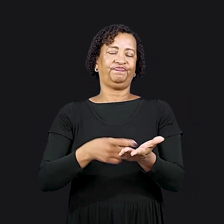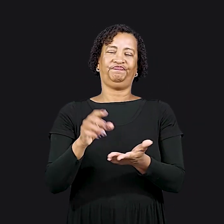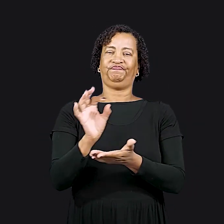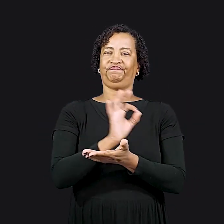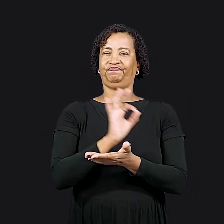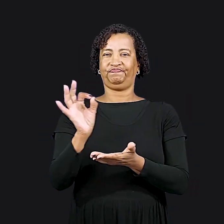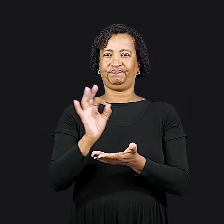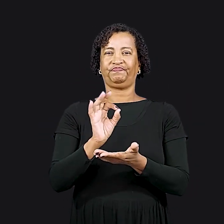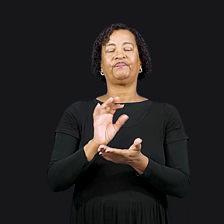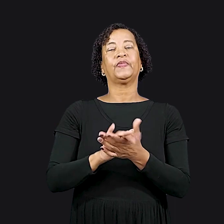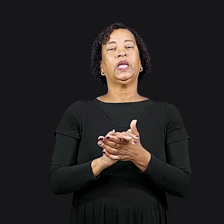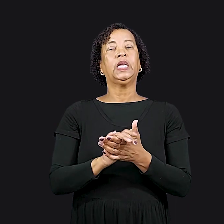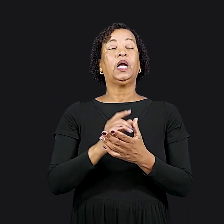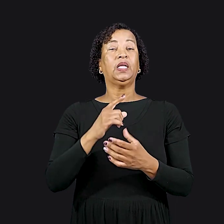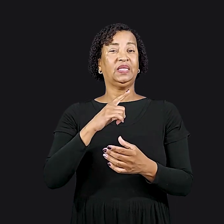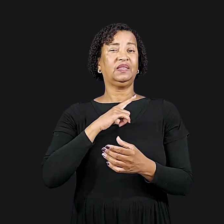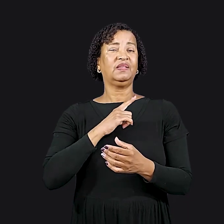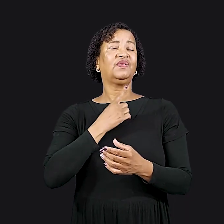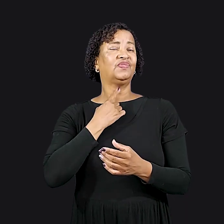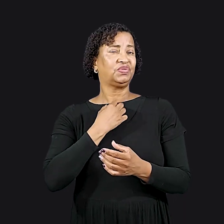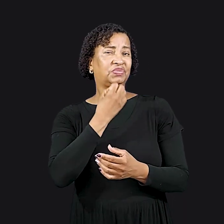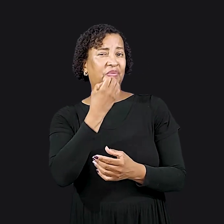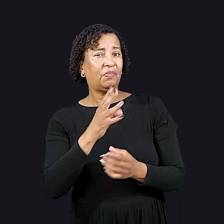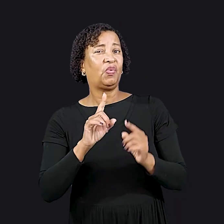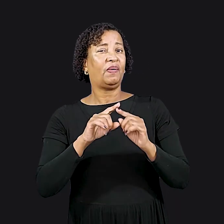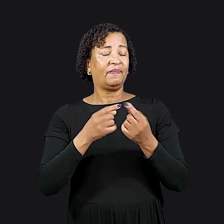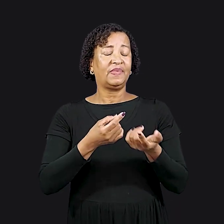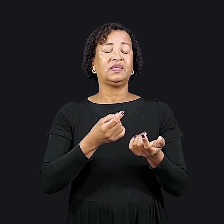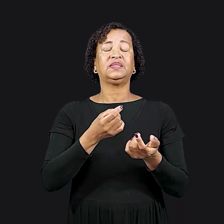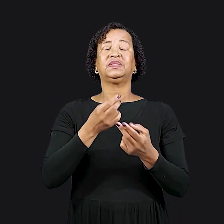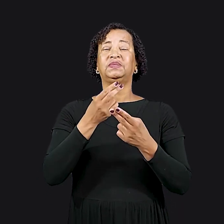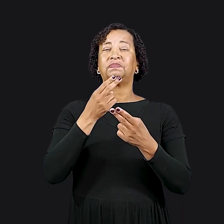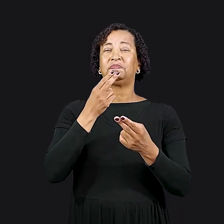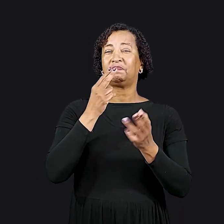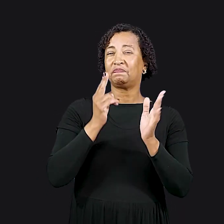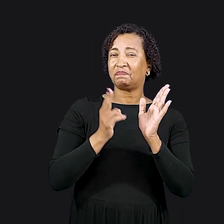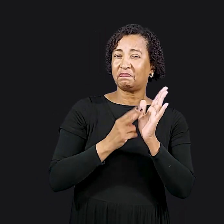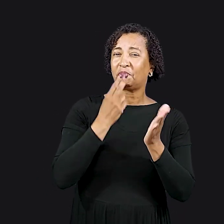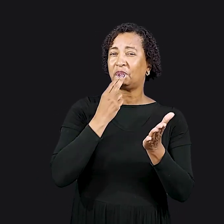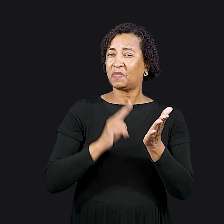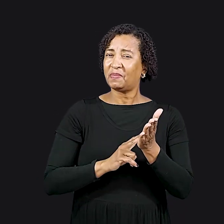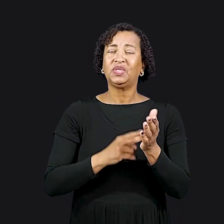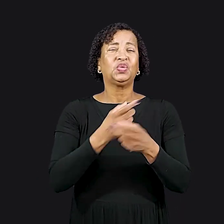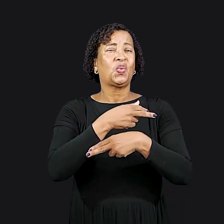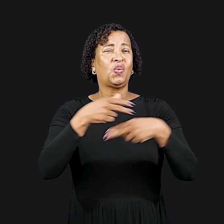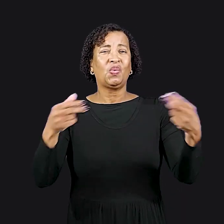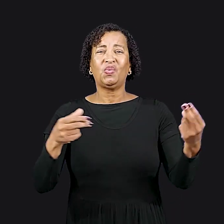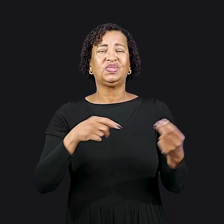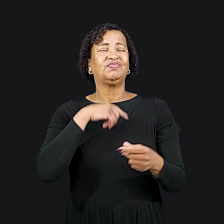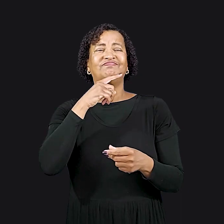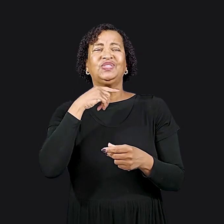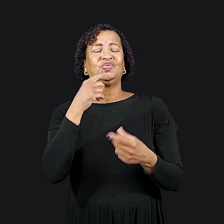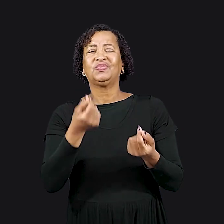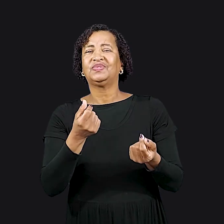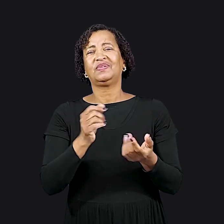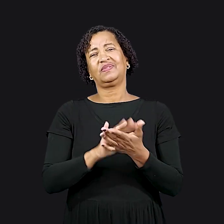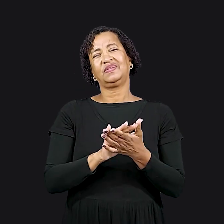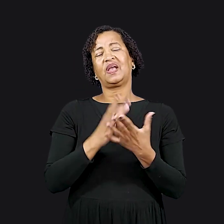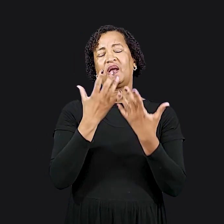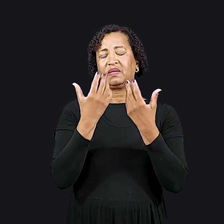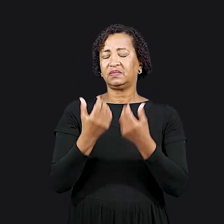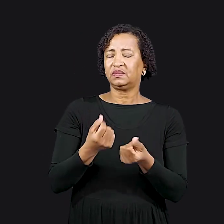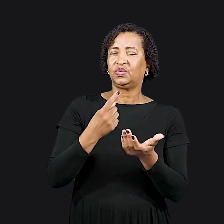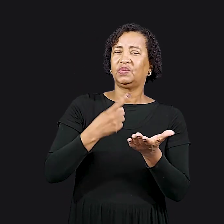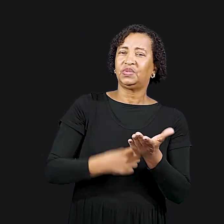cumprir. Elas até têm boas intenções, mas prometem coisas impossíveis. Eles assumem compromissos que não pretendem cumprir